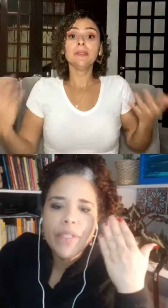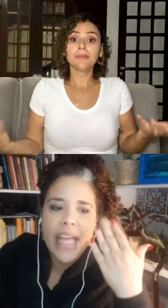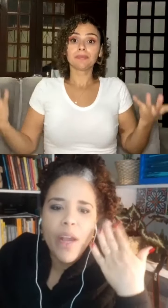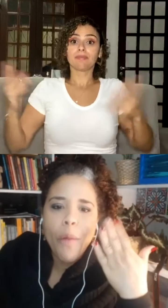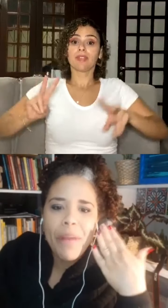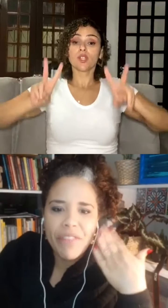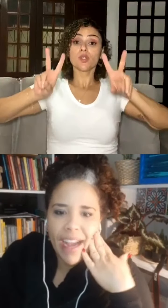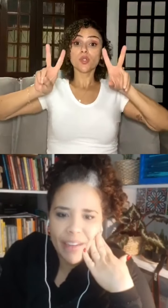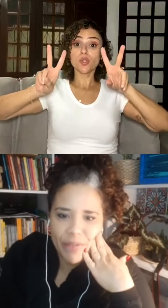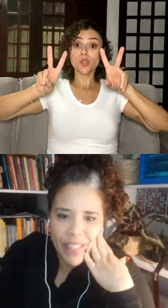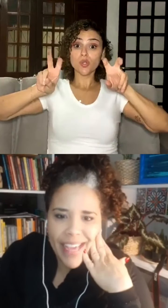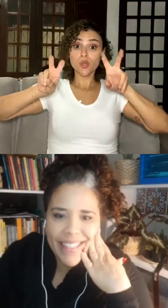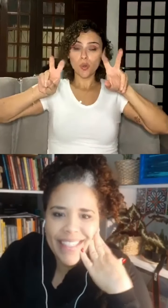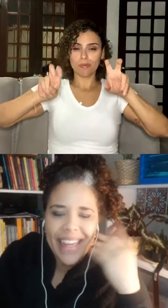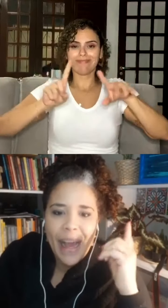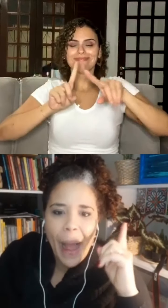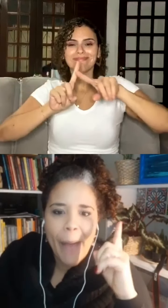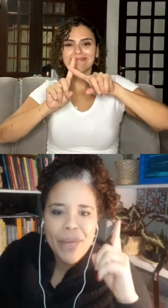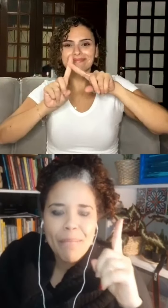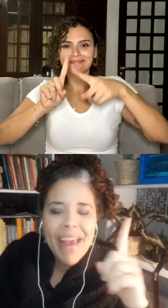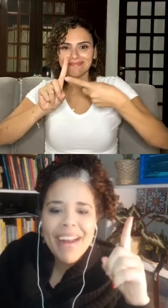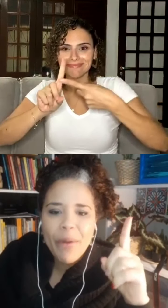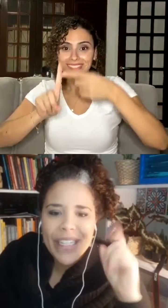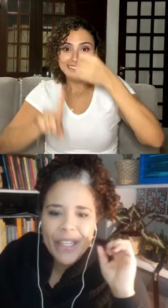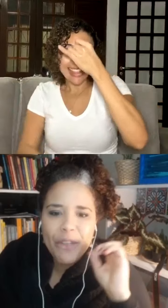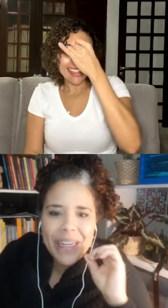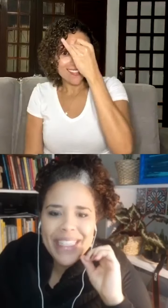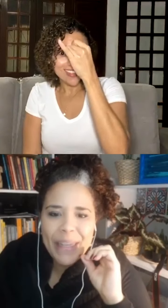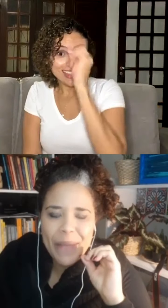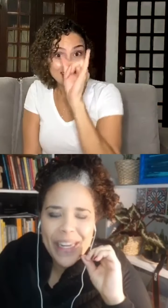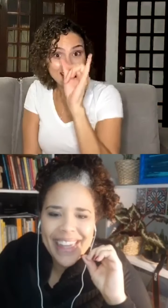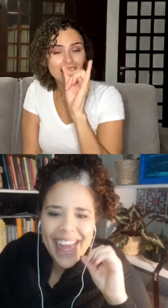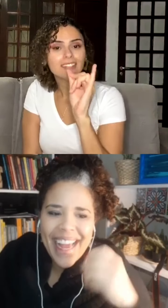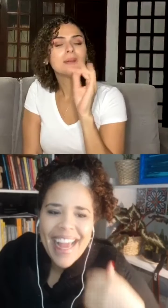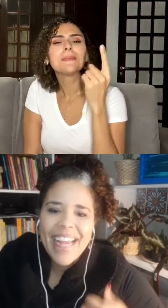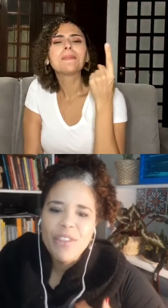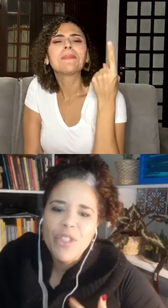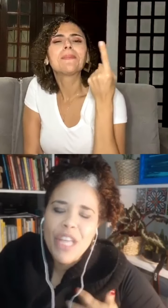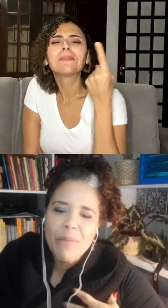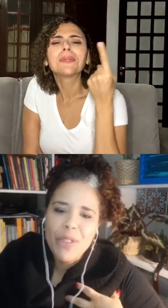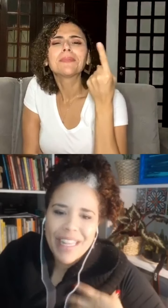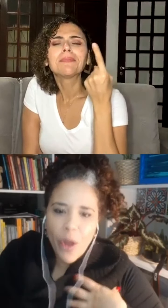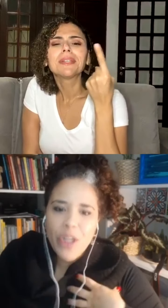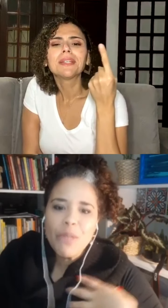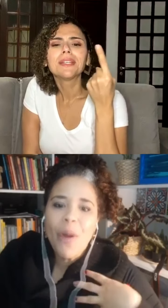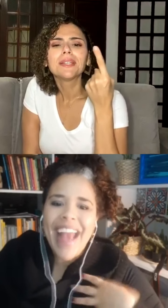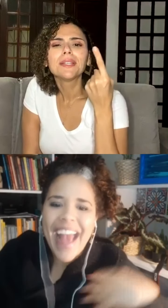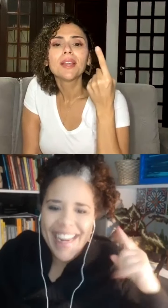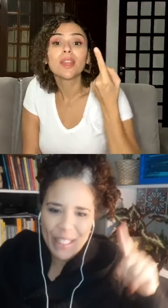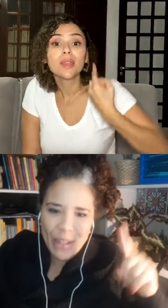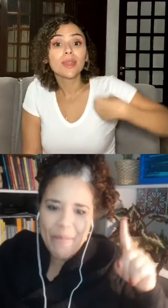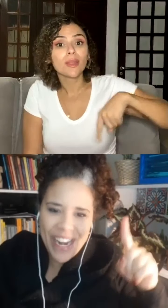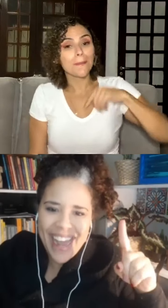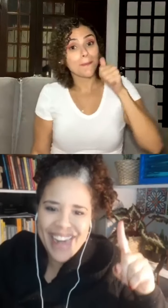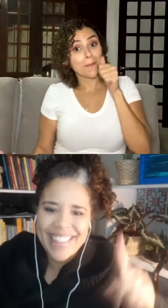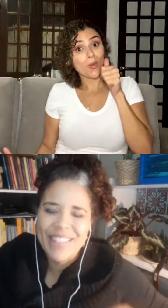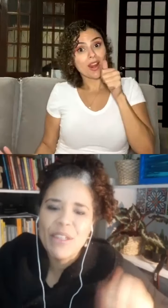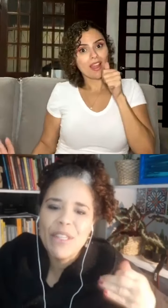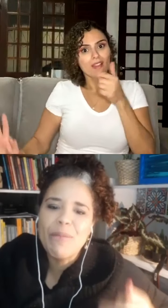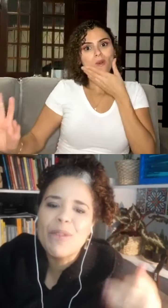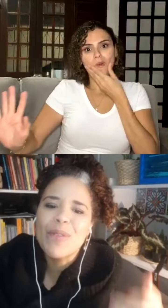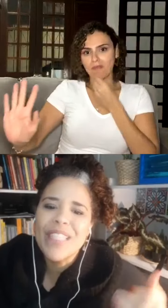em como evitar a gravidez, a primeira coisa que a gente precisa aprender é que nós mulheres, só mulheres,